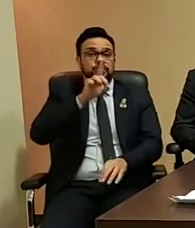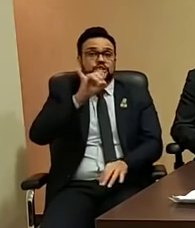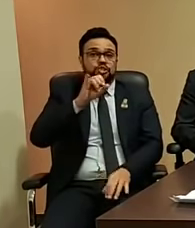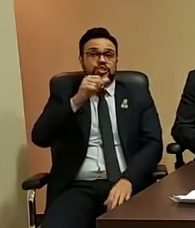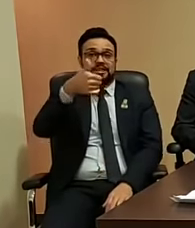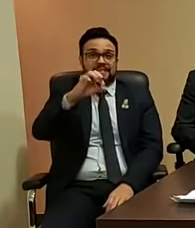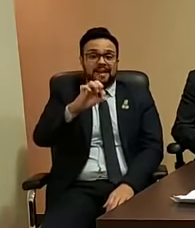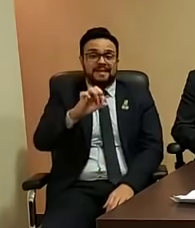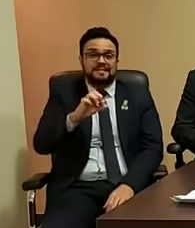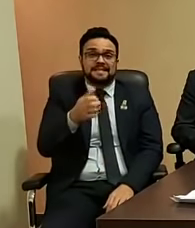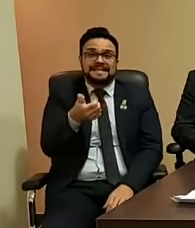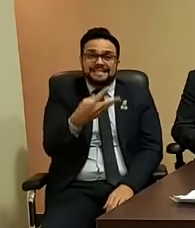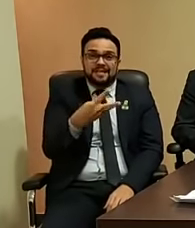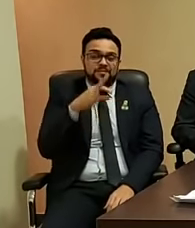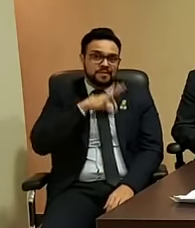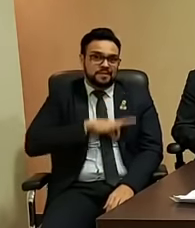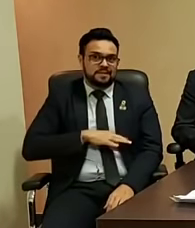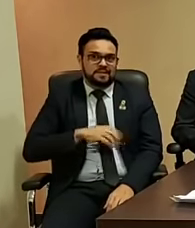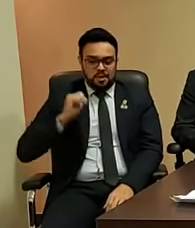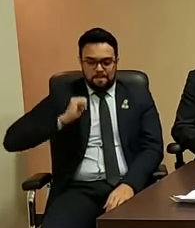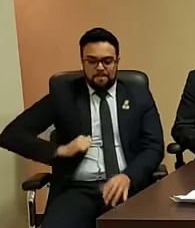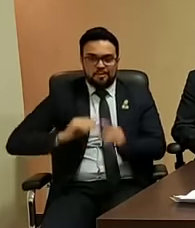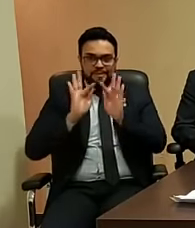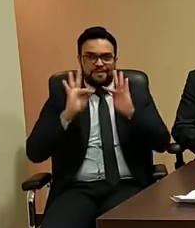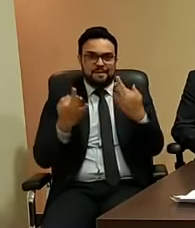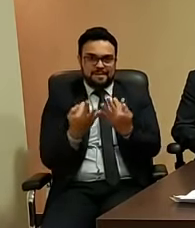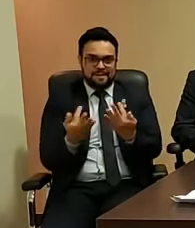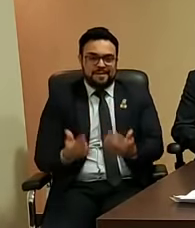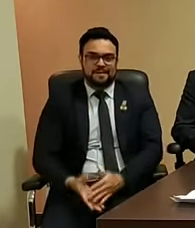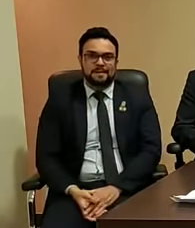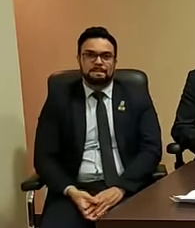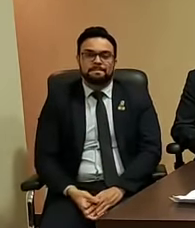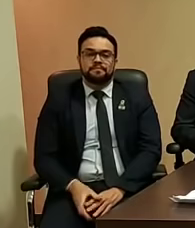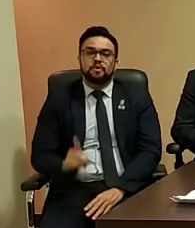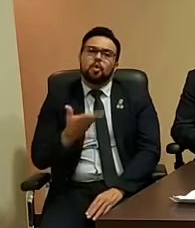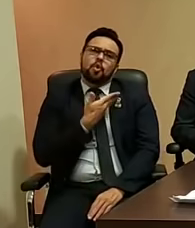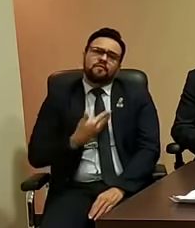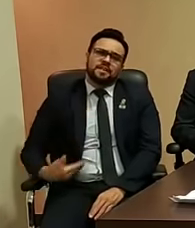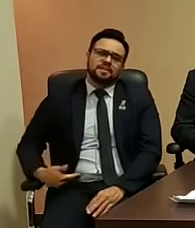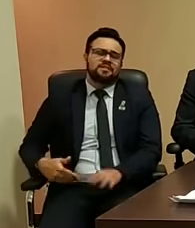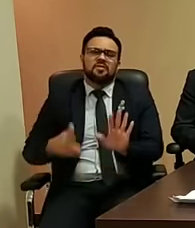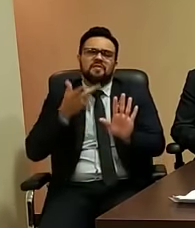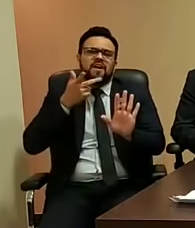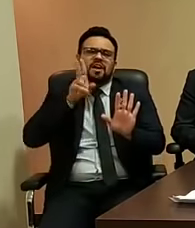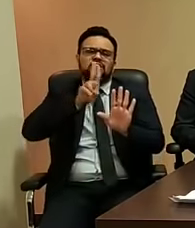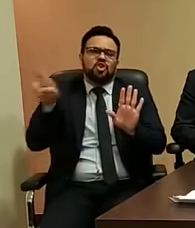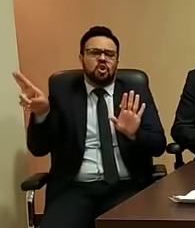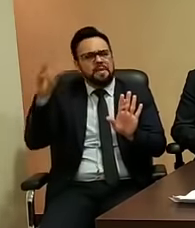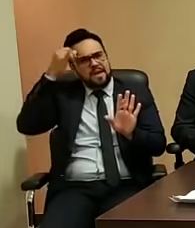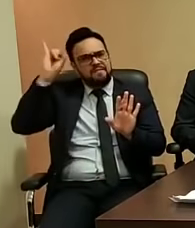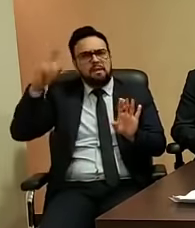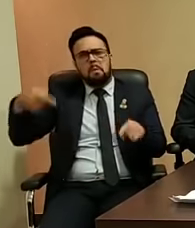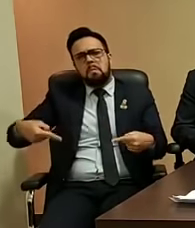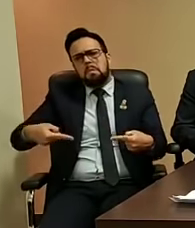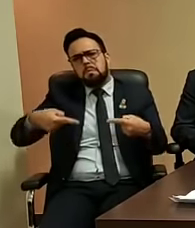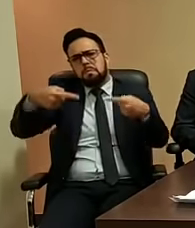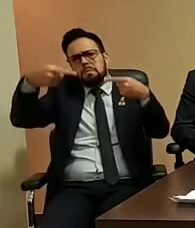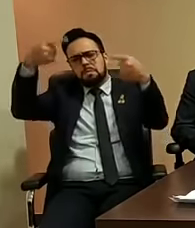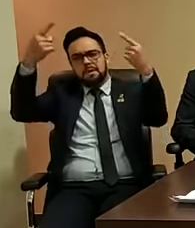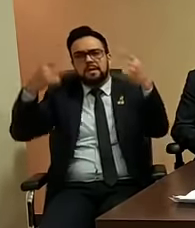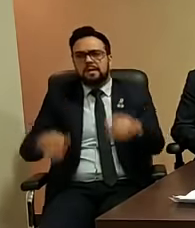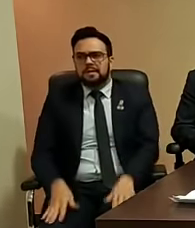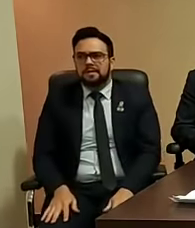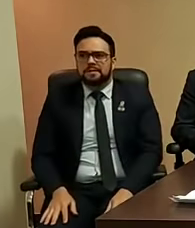o 13º do Bolsa Família. Um governador de estado, vou falar qualquer para não polemizar, encheu de altitude.